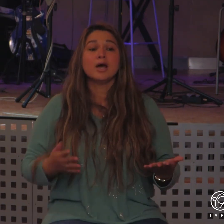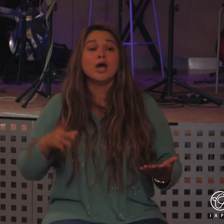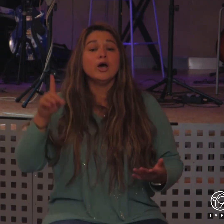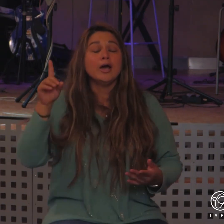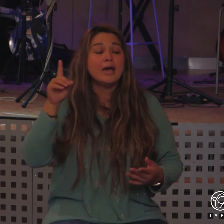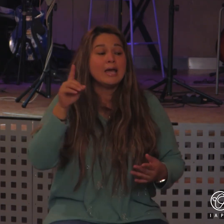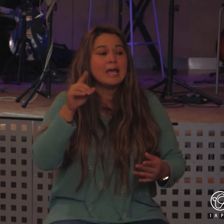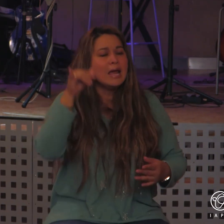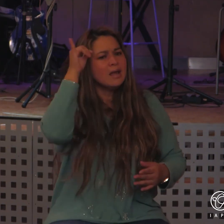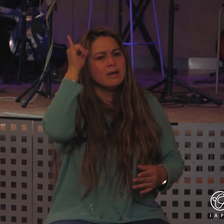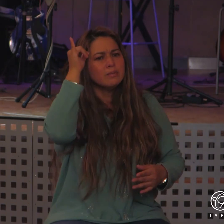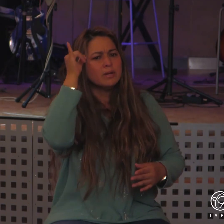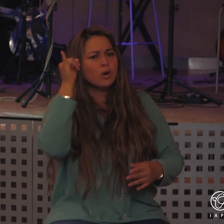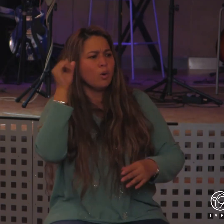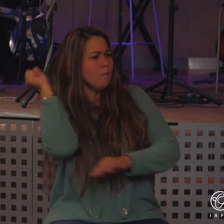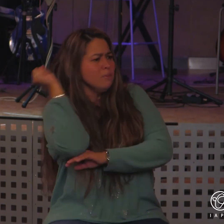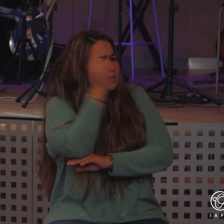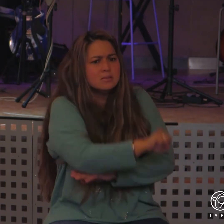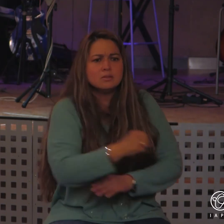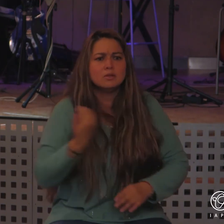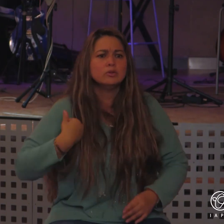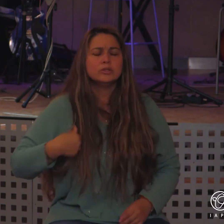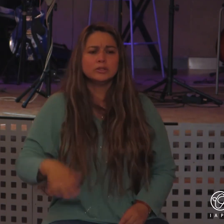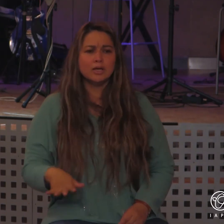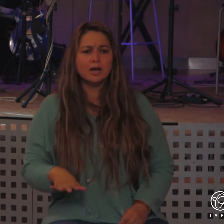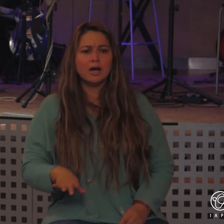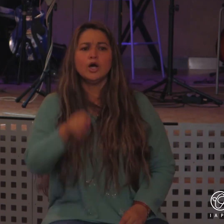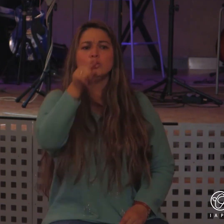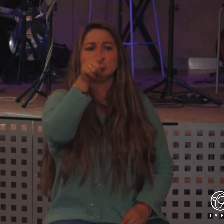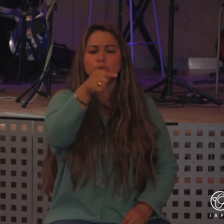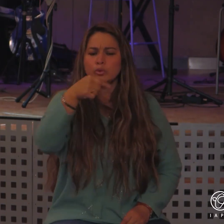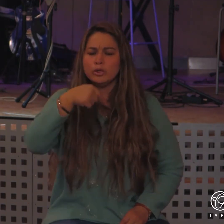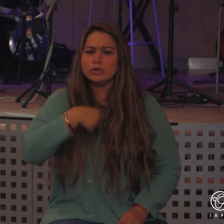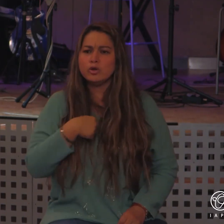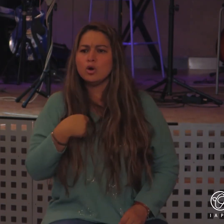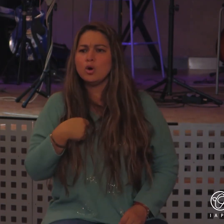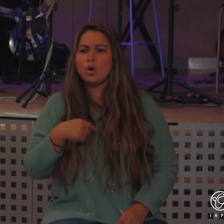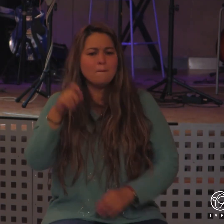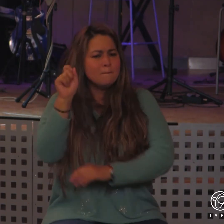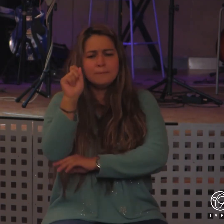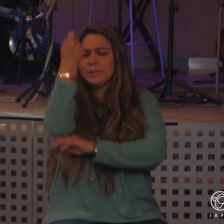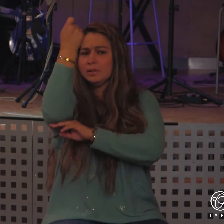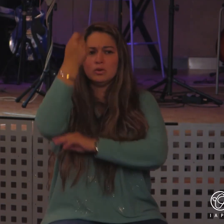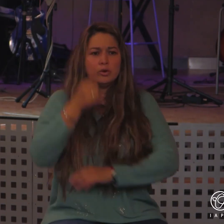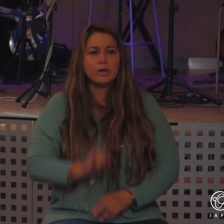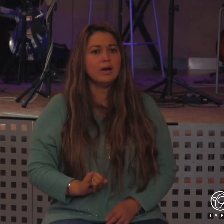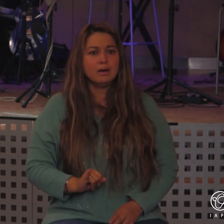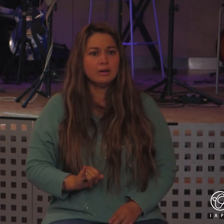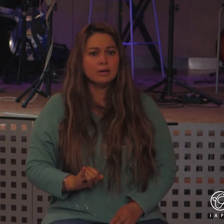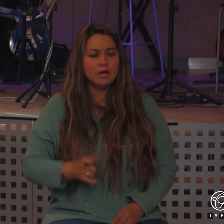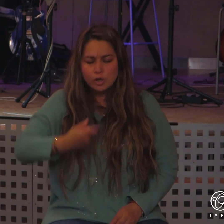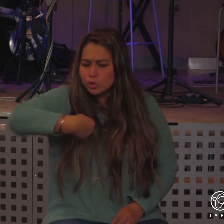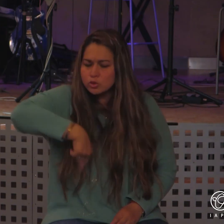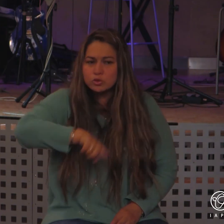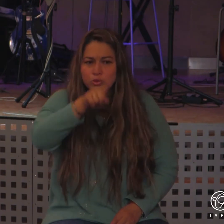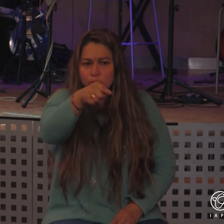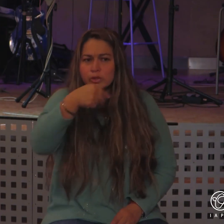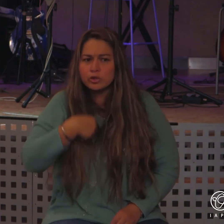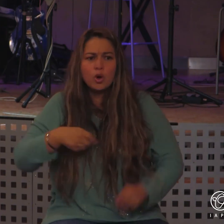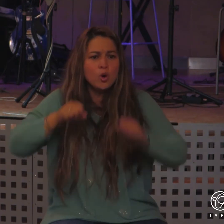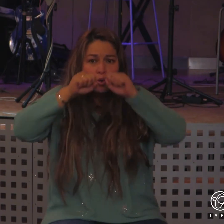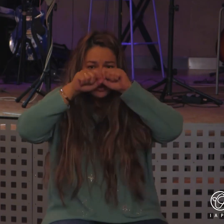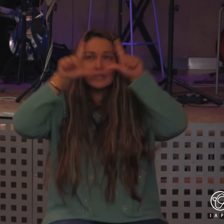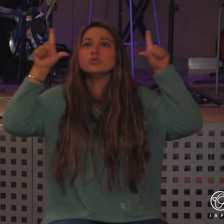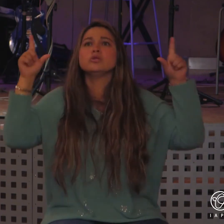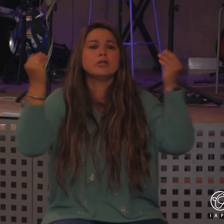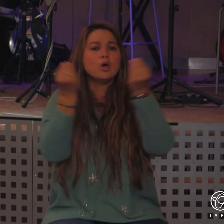está vencido y está acabado. Y tú y yo estamos en victoria y estamos resucitados juntamente